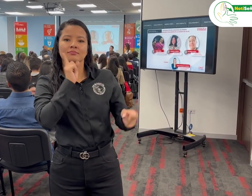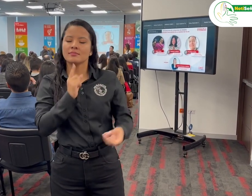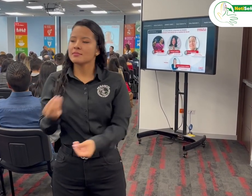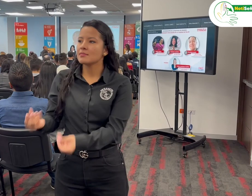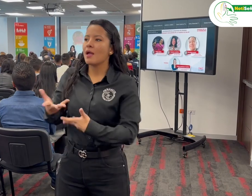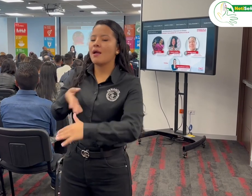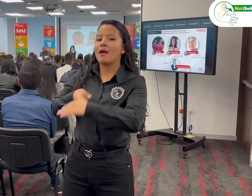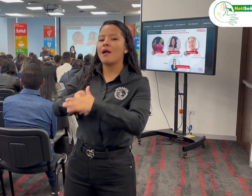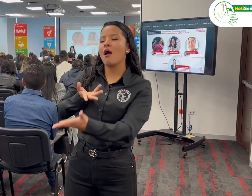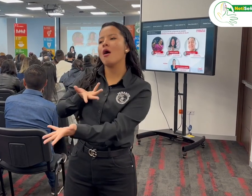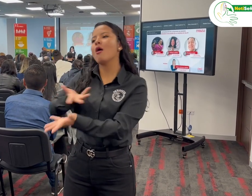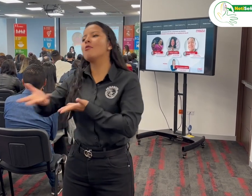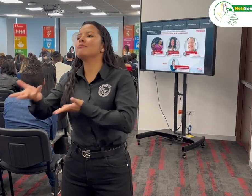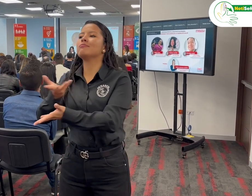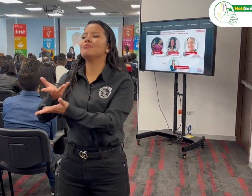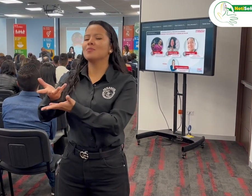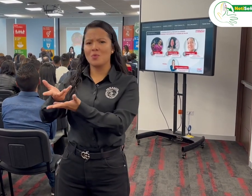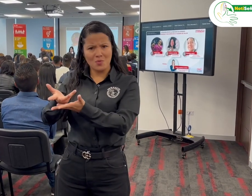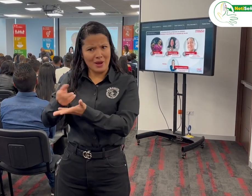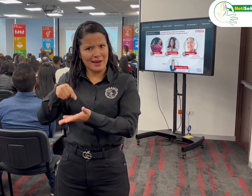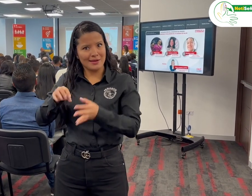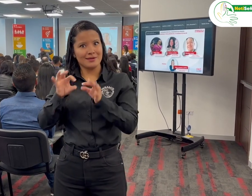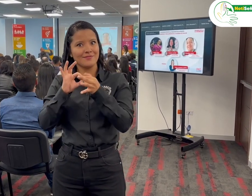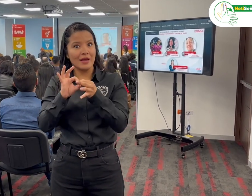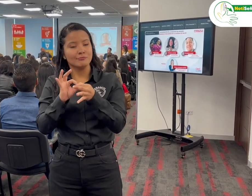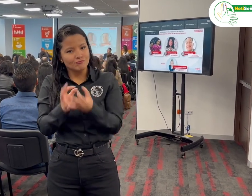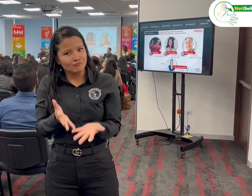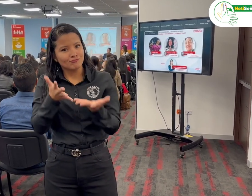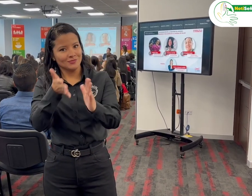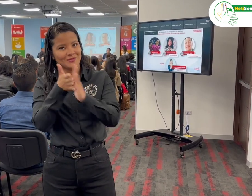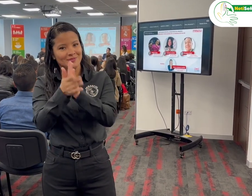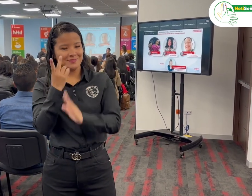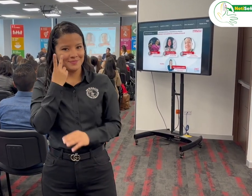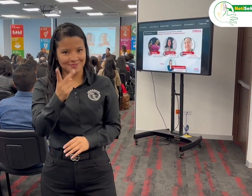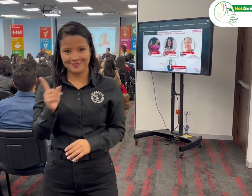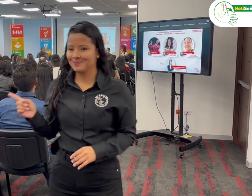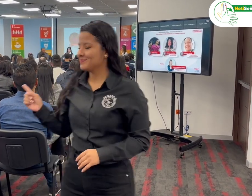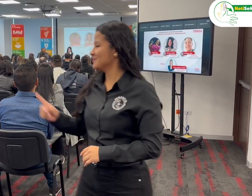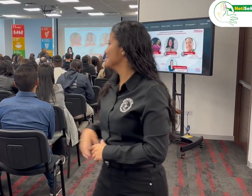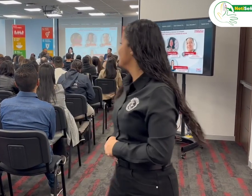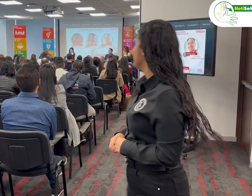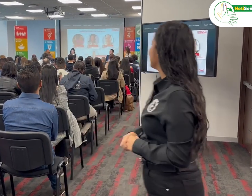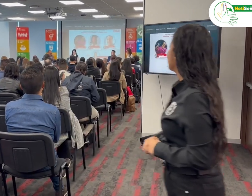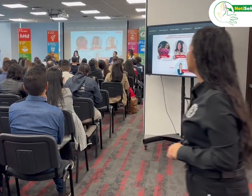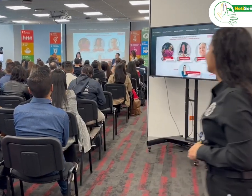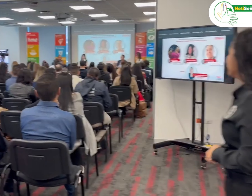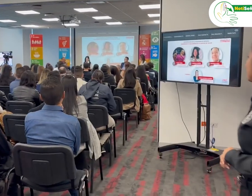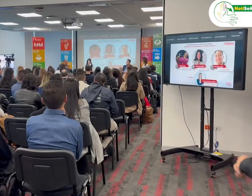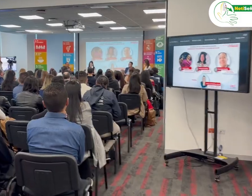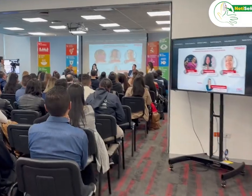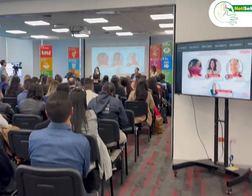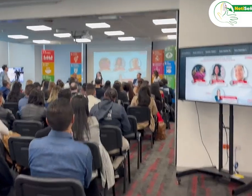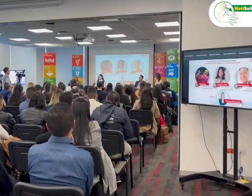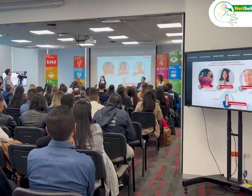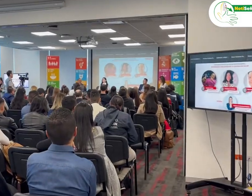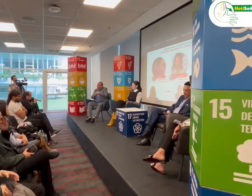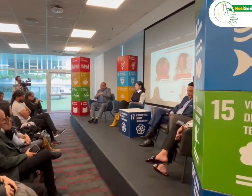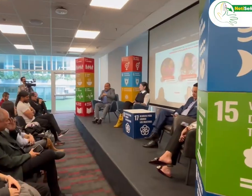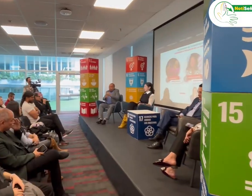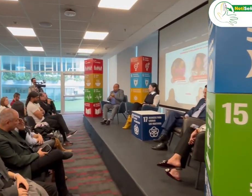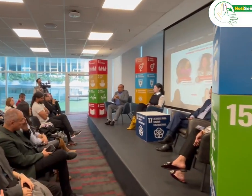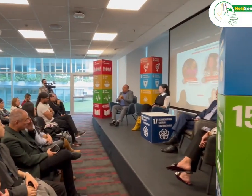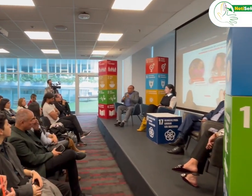las personas sordas a través del servicio Servir. Los dejo con imágenes de esta participación.